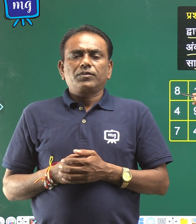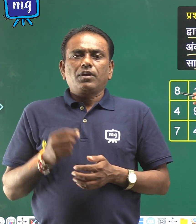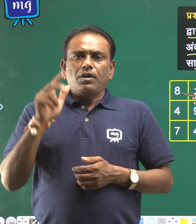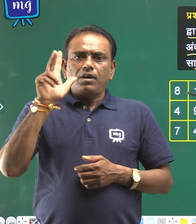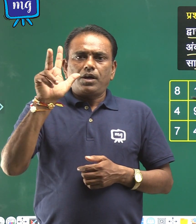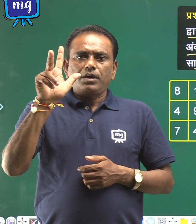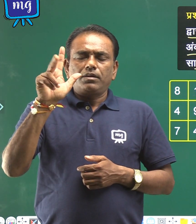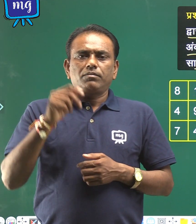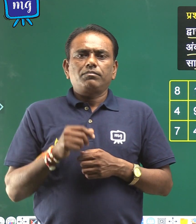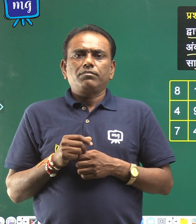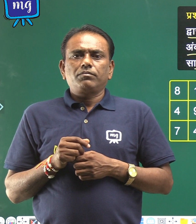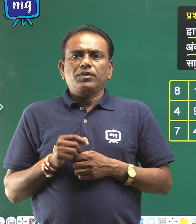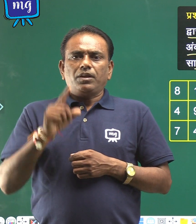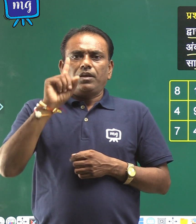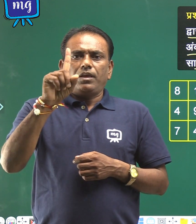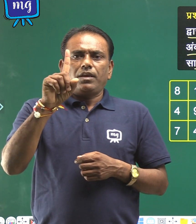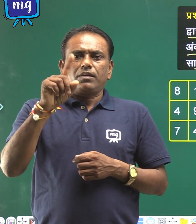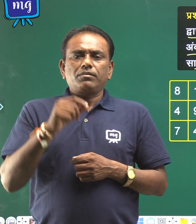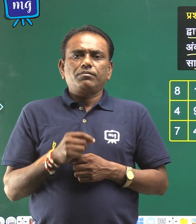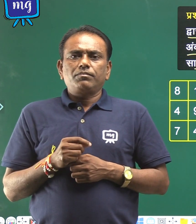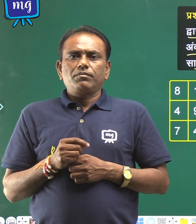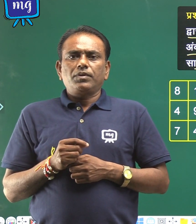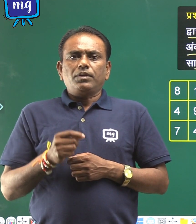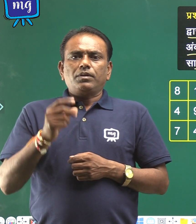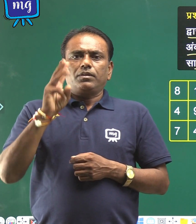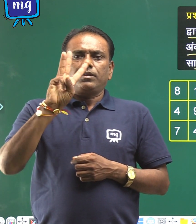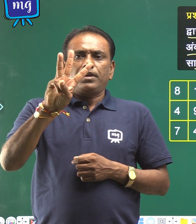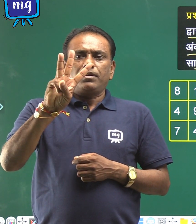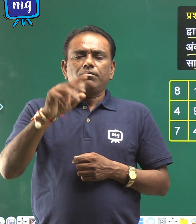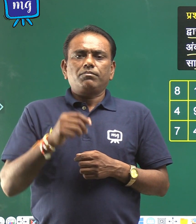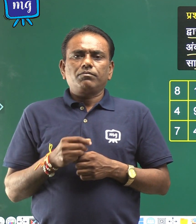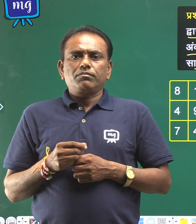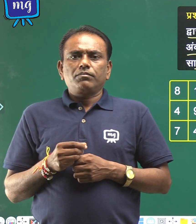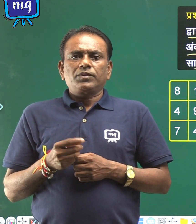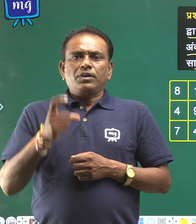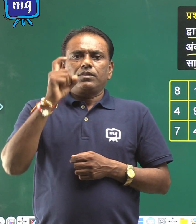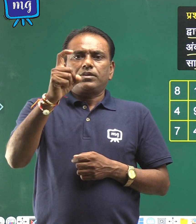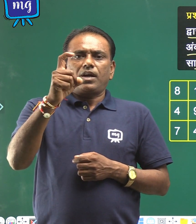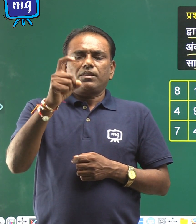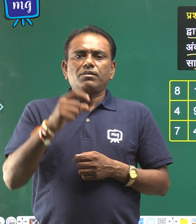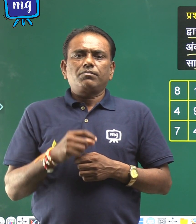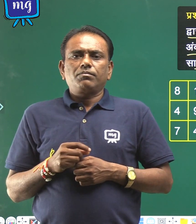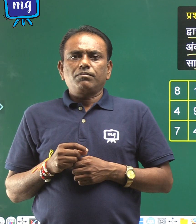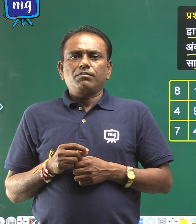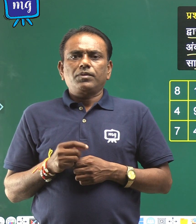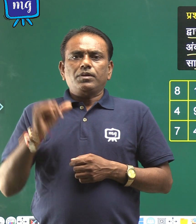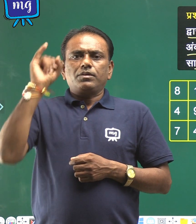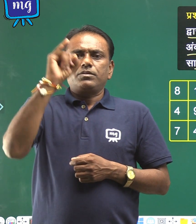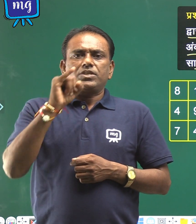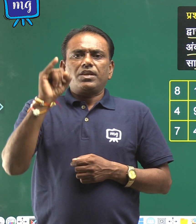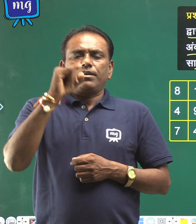8, 1, 3, 7,